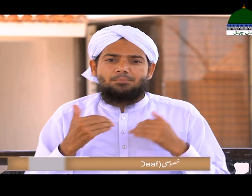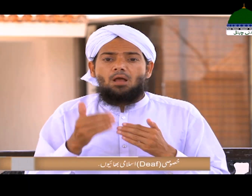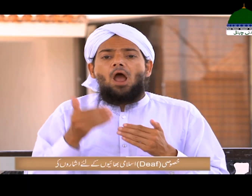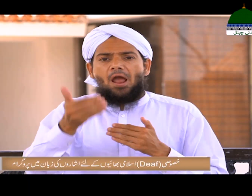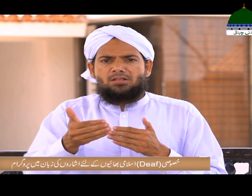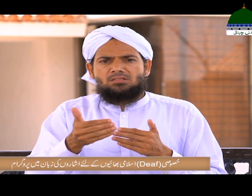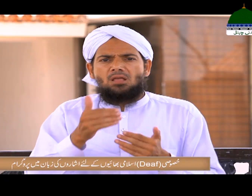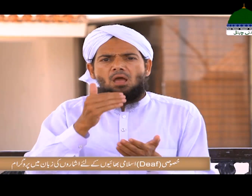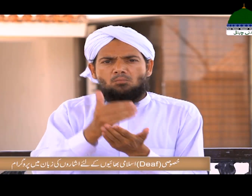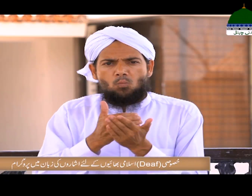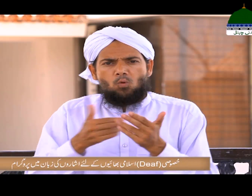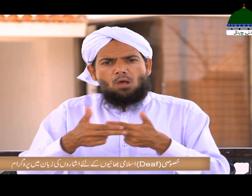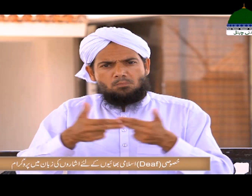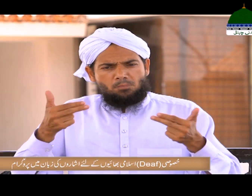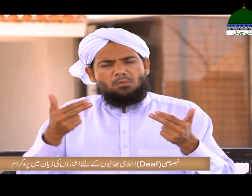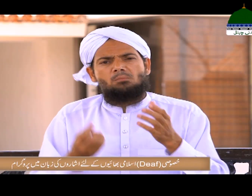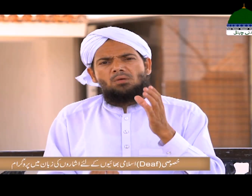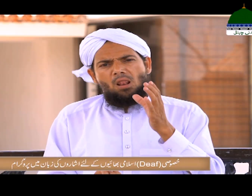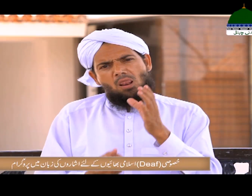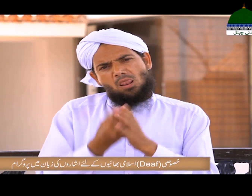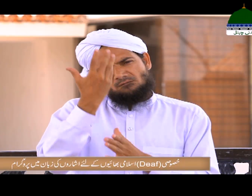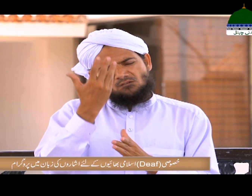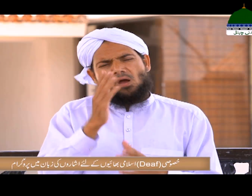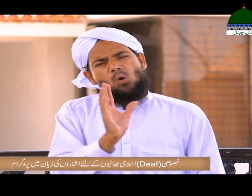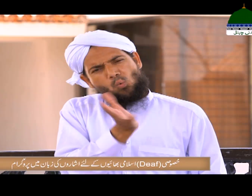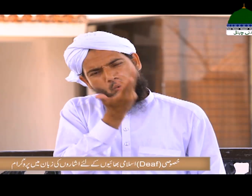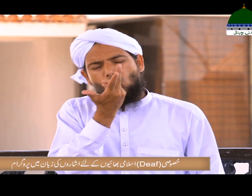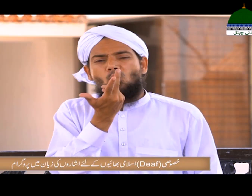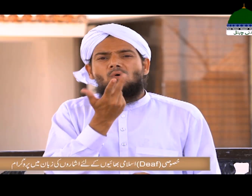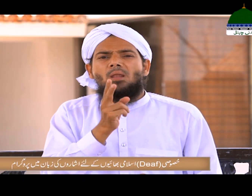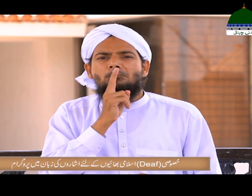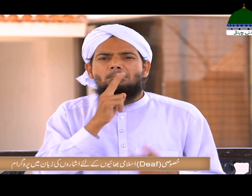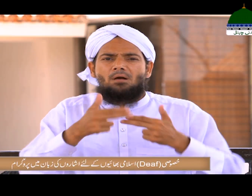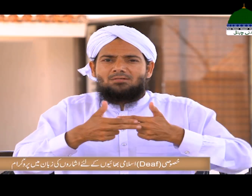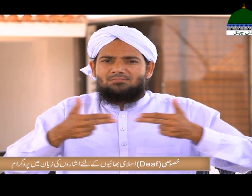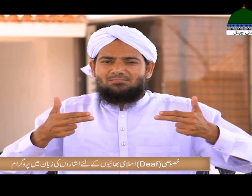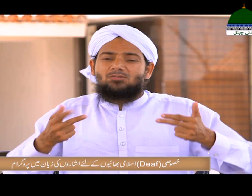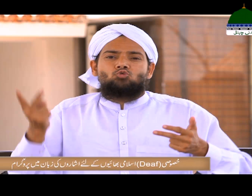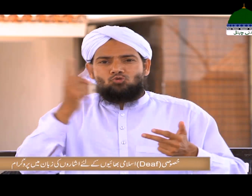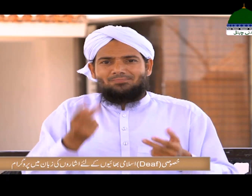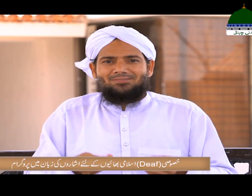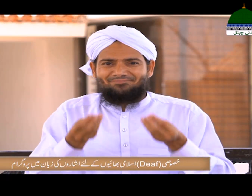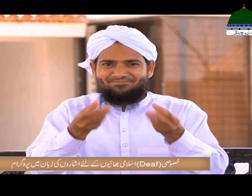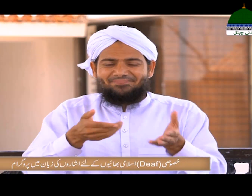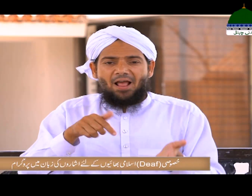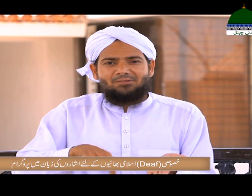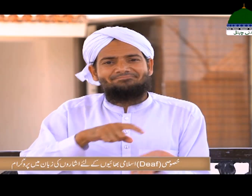آئندہ سلسلے میں انشاء اللہ الکریم کسی اور موضوع کے ساتھ دوبارہ حاضر ہوں گے۔ تب تک کے